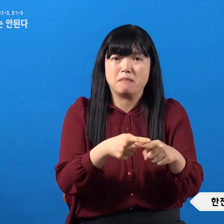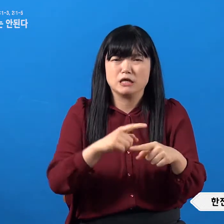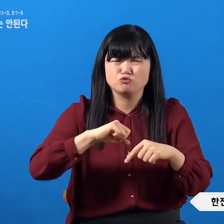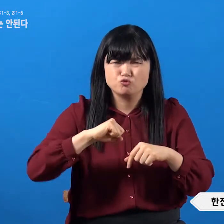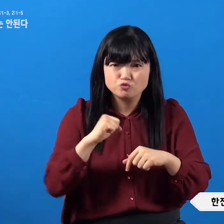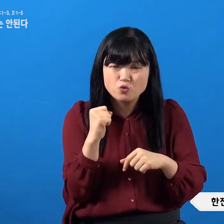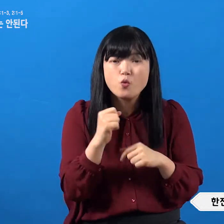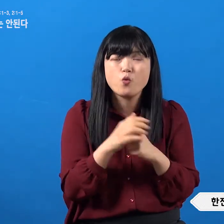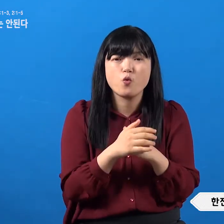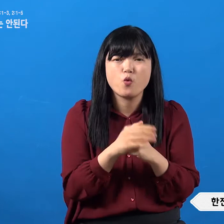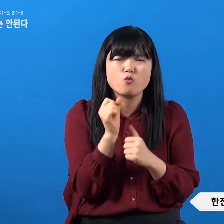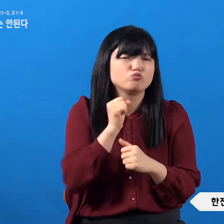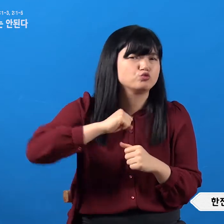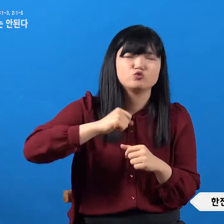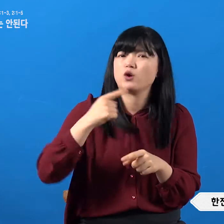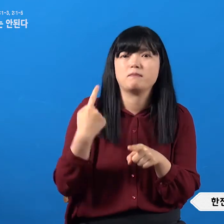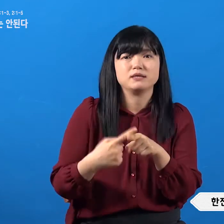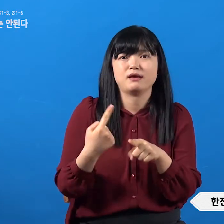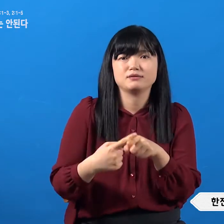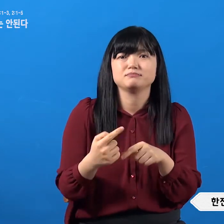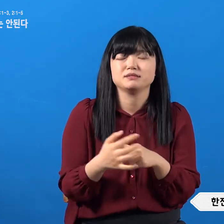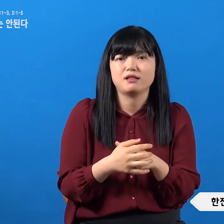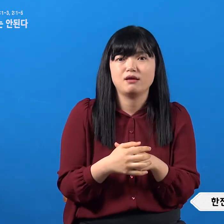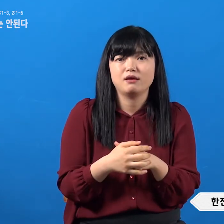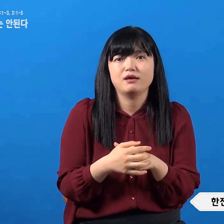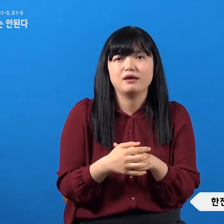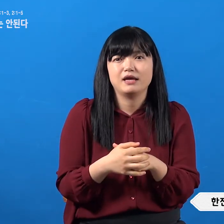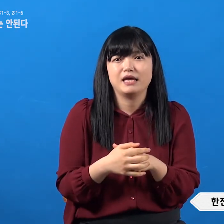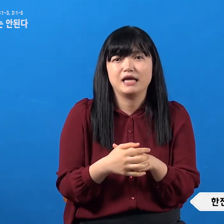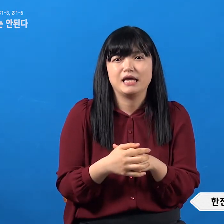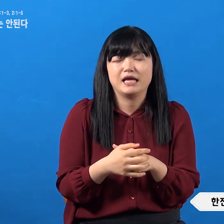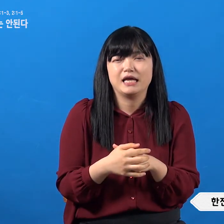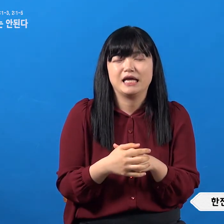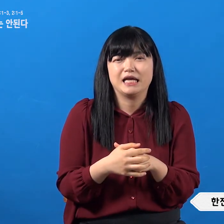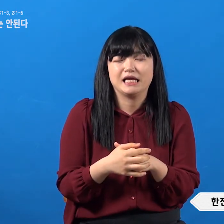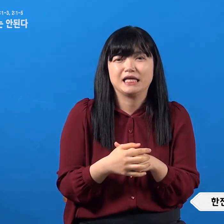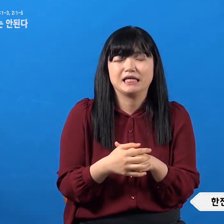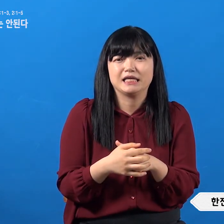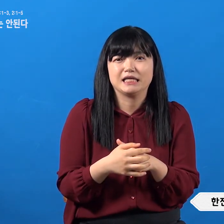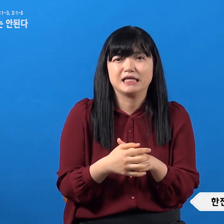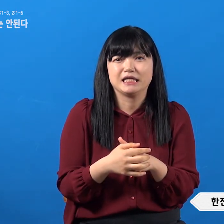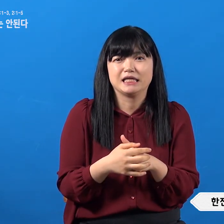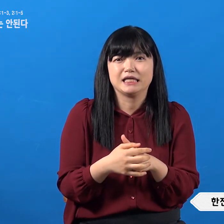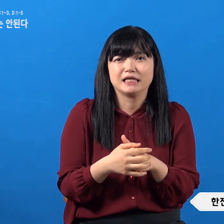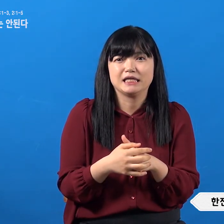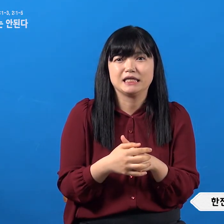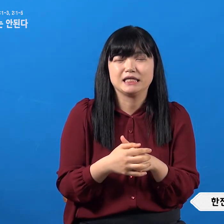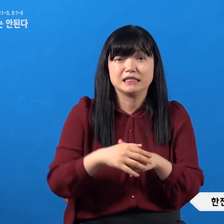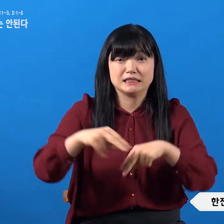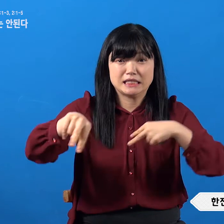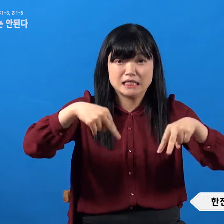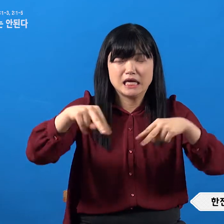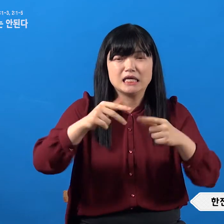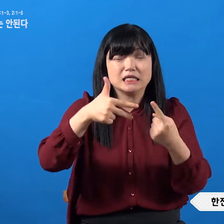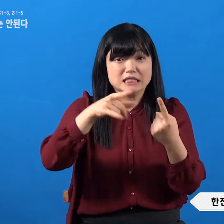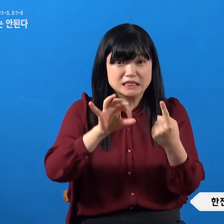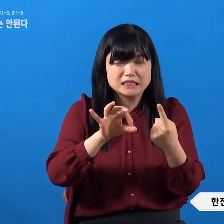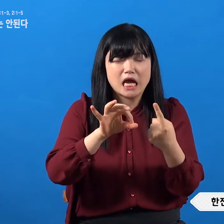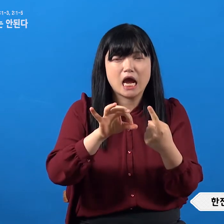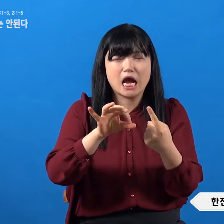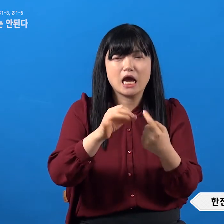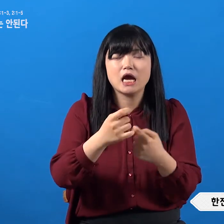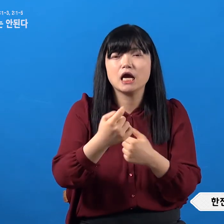절반의 순종은 불순종과 마찬가지입니다. 그래서 오늘 이 사사기 1장이